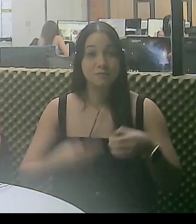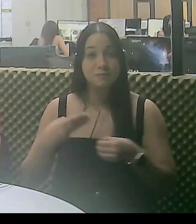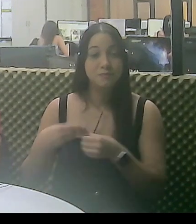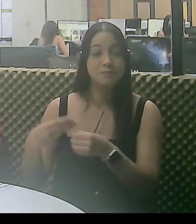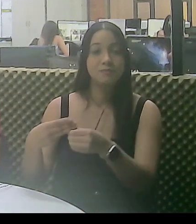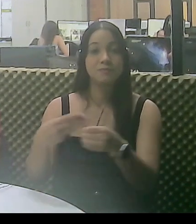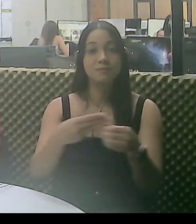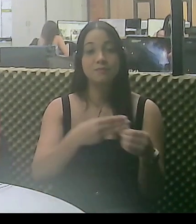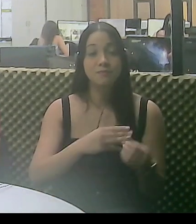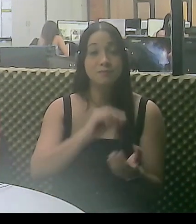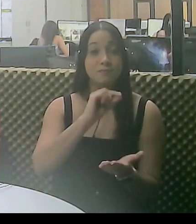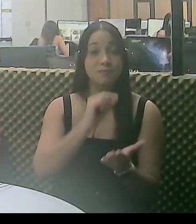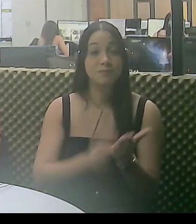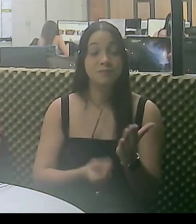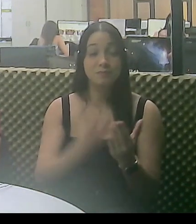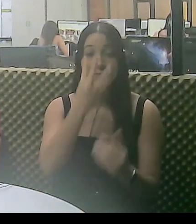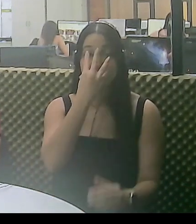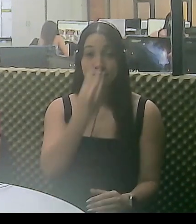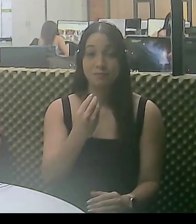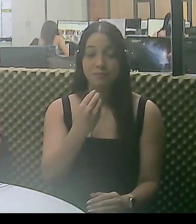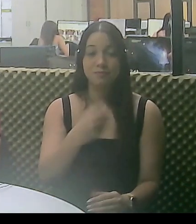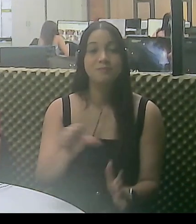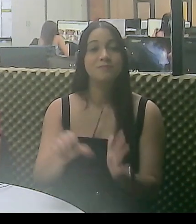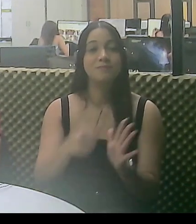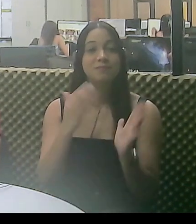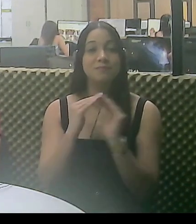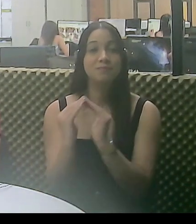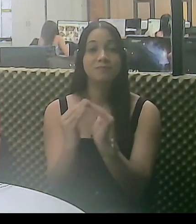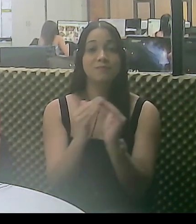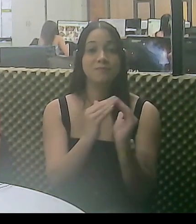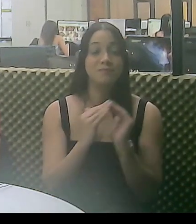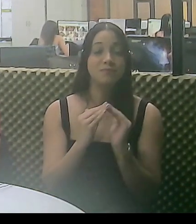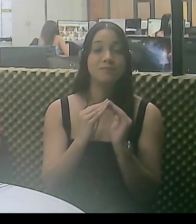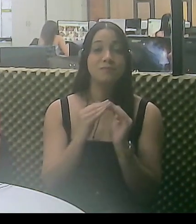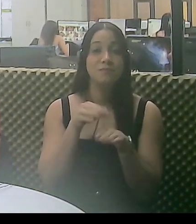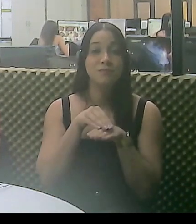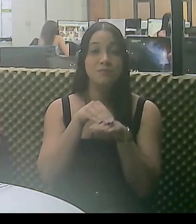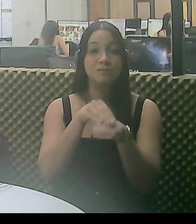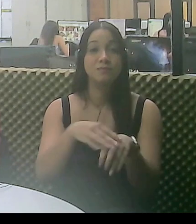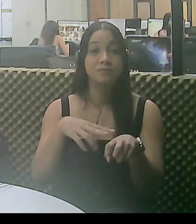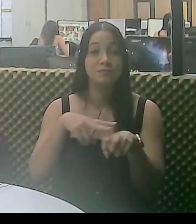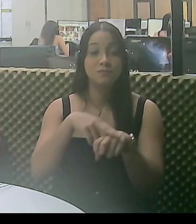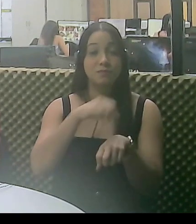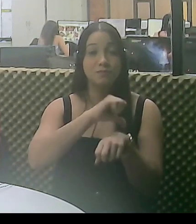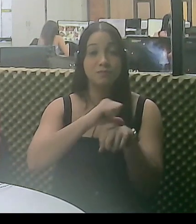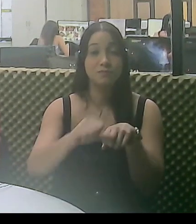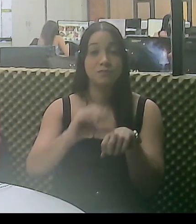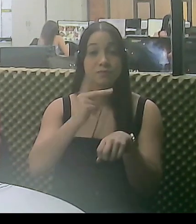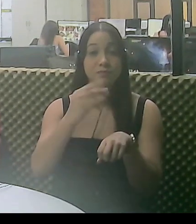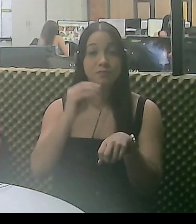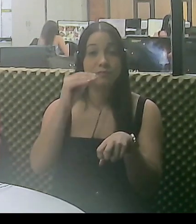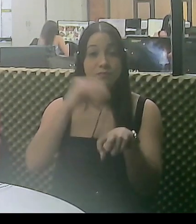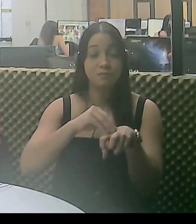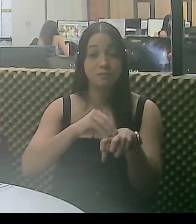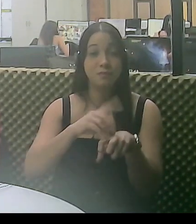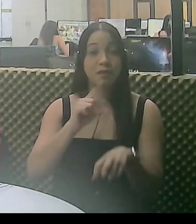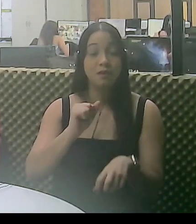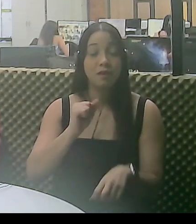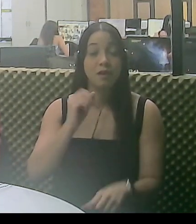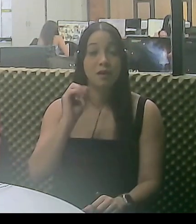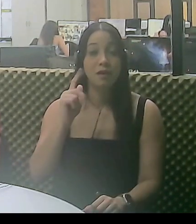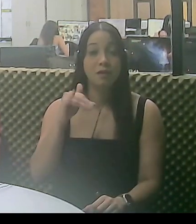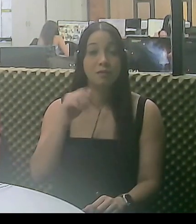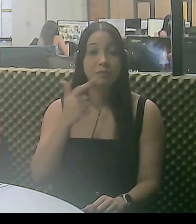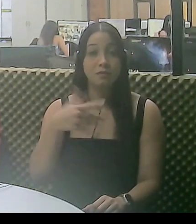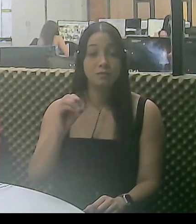atendimentos a cães e gatos na zona leste do município por meio do Castramóvel. O primeiro bairro a receber o serviço itinerante